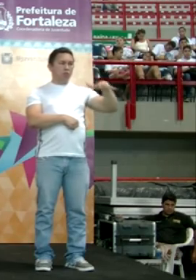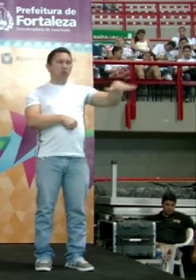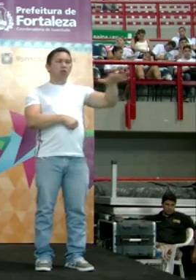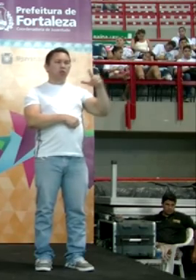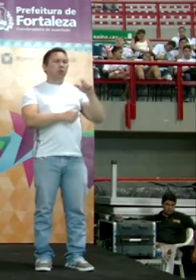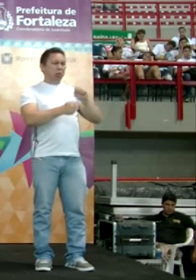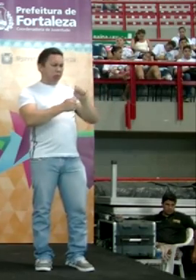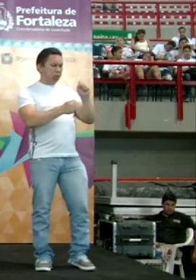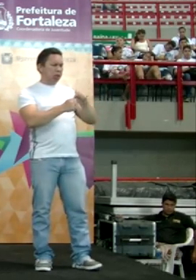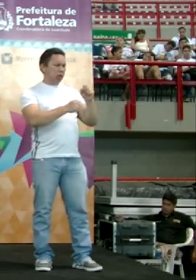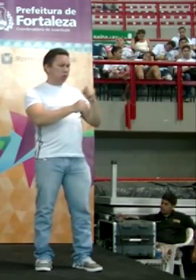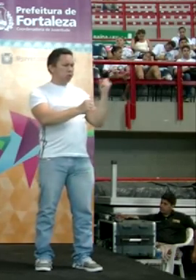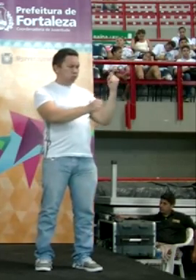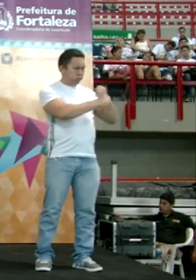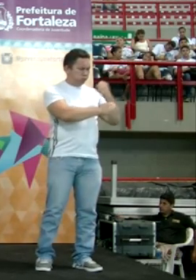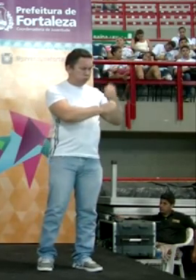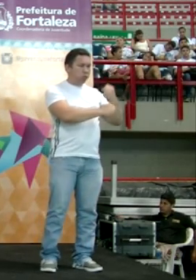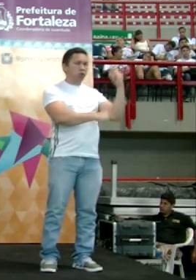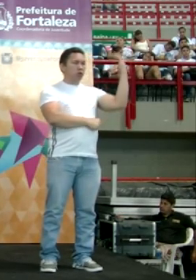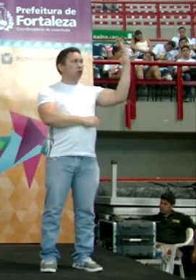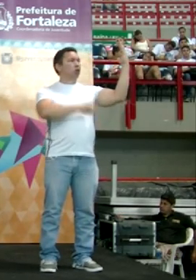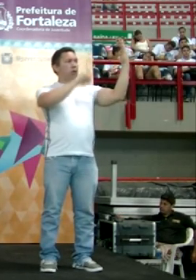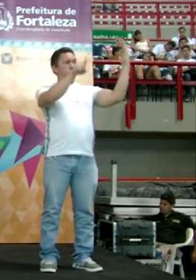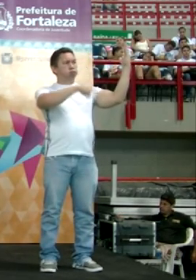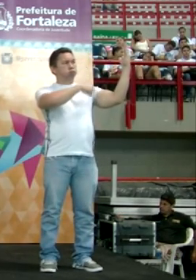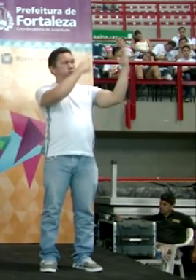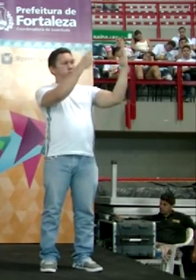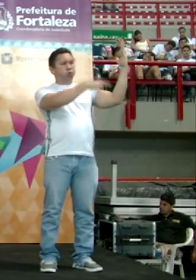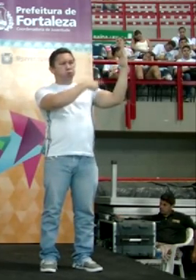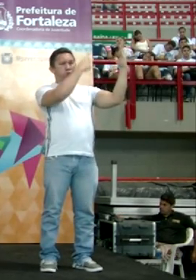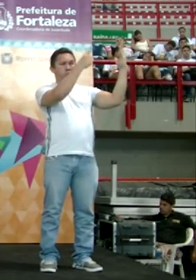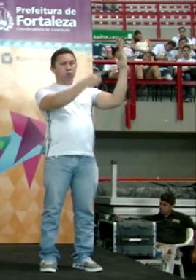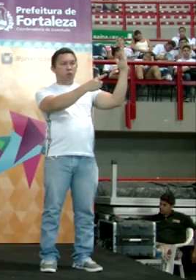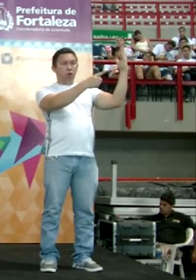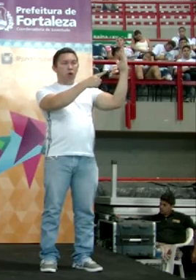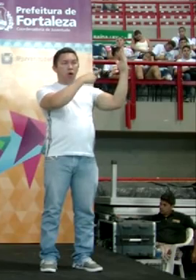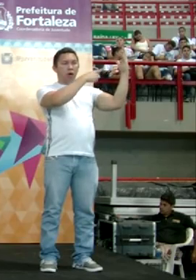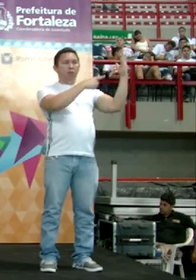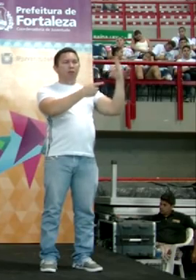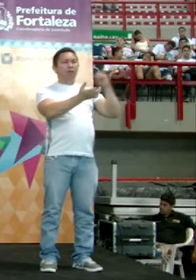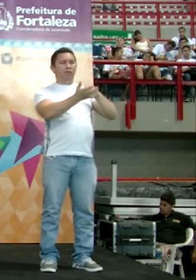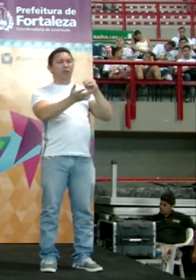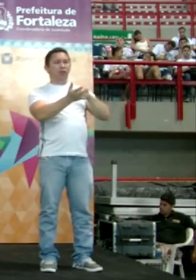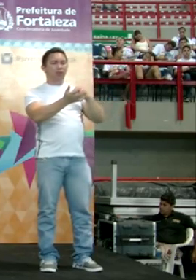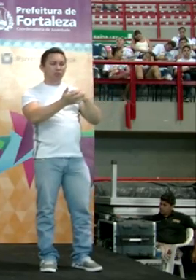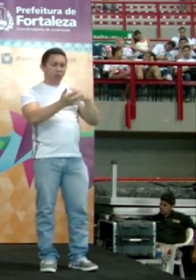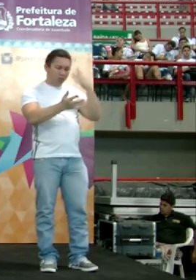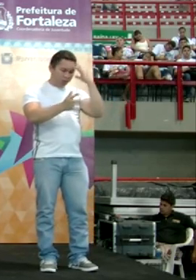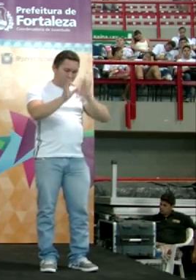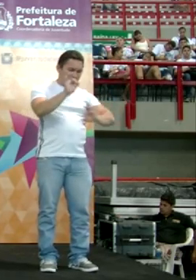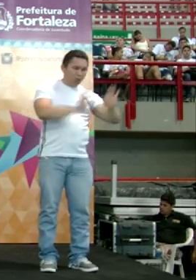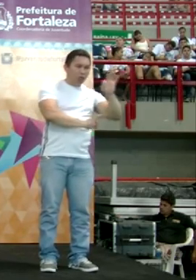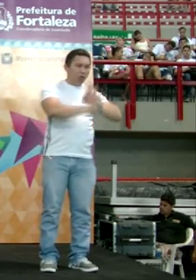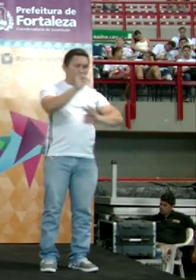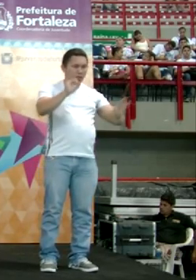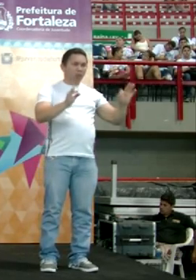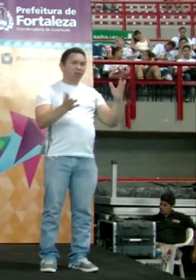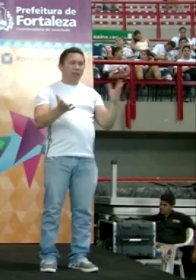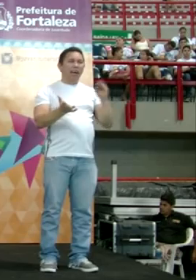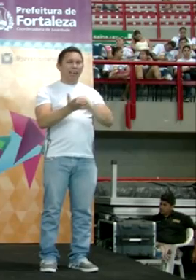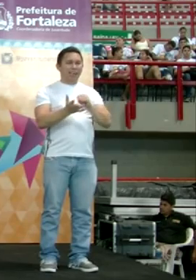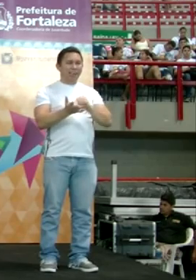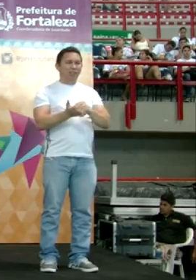já estão montados, já está rodando lá, mas por falta de planejamento, que é uma característica no